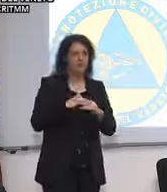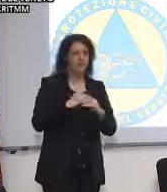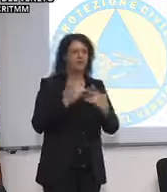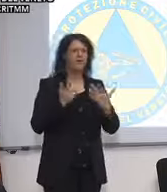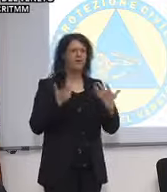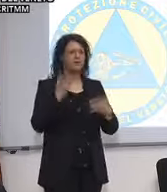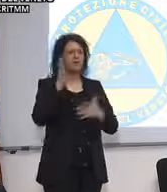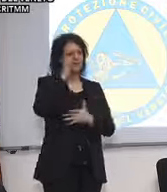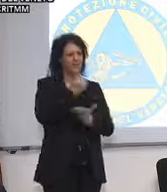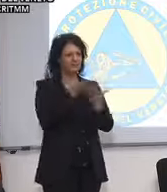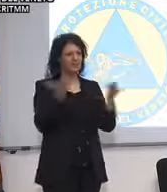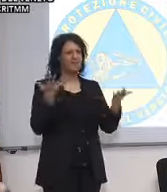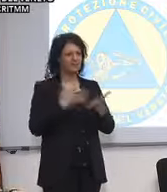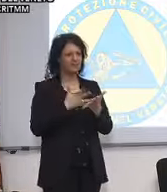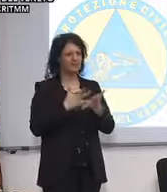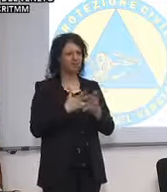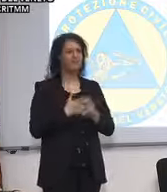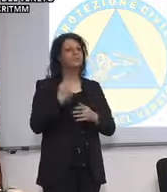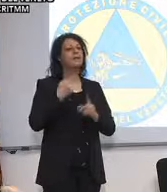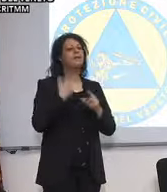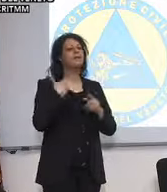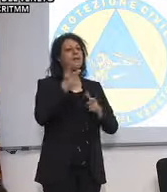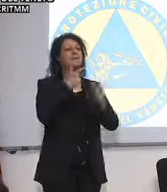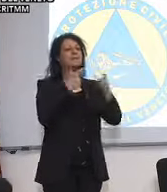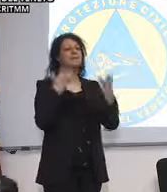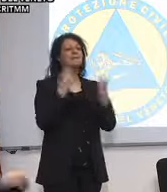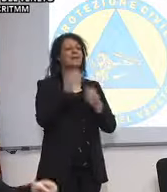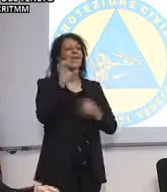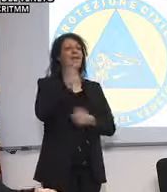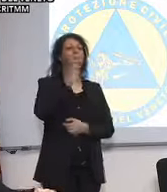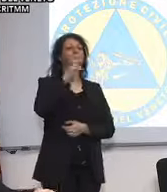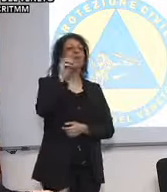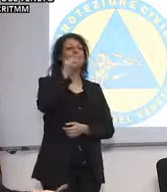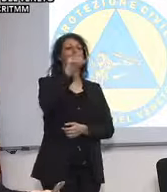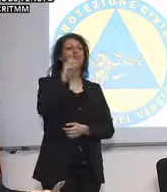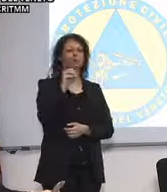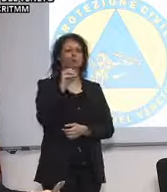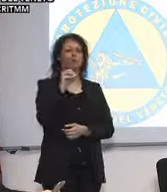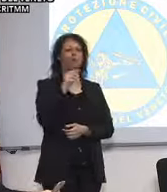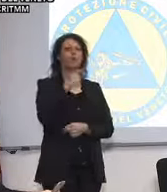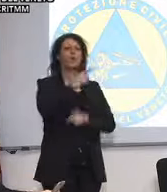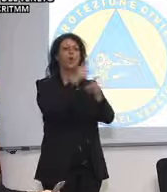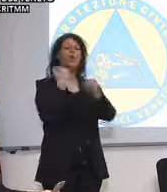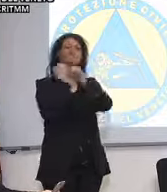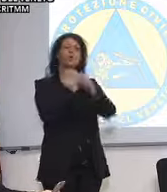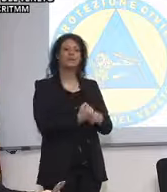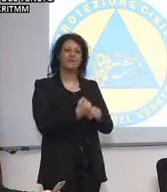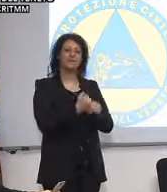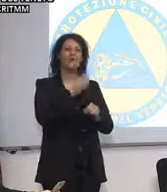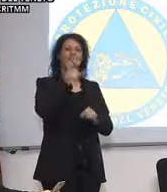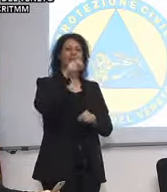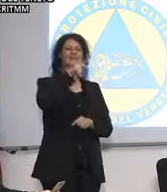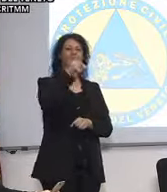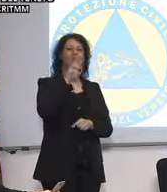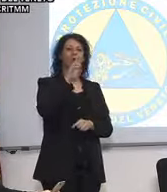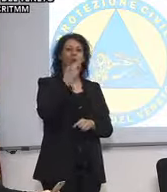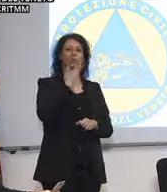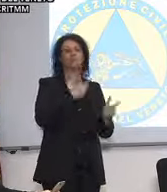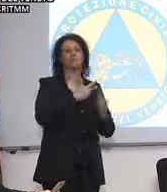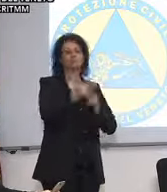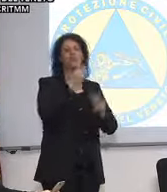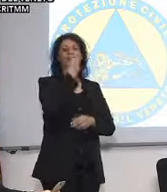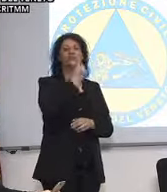ne parlavo anche prima con Renzo Rosso, la consegna dei cibi che loro fanno come fondazione, ad esempio per i meno ambienti,